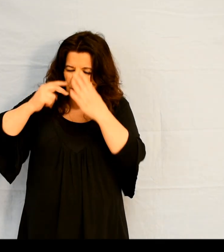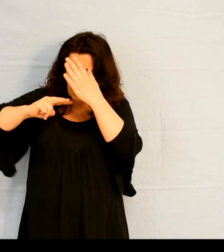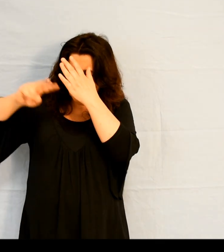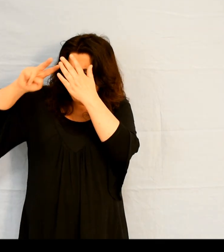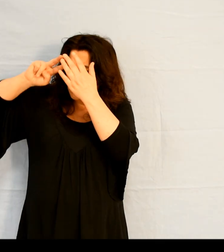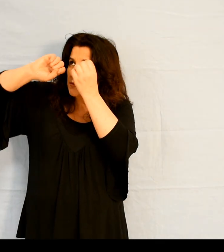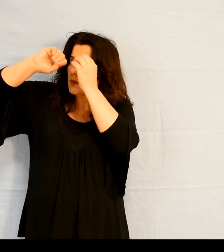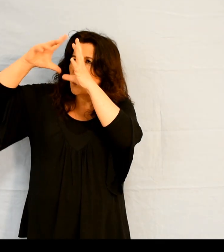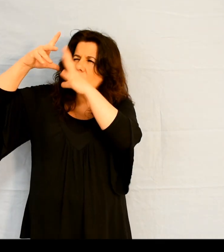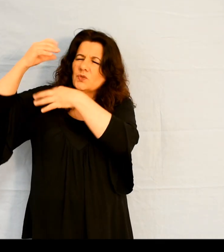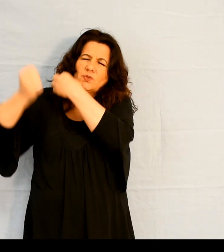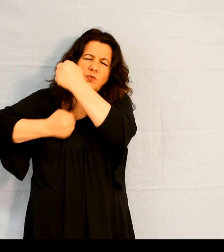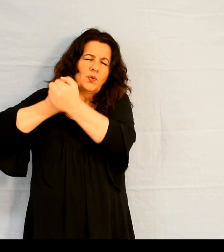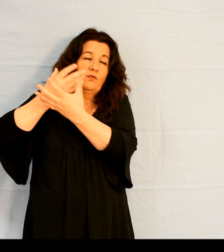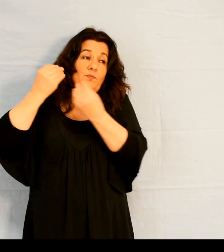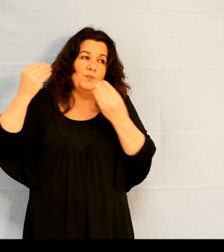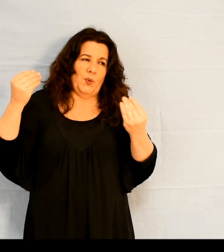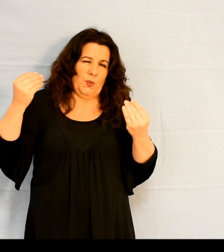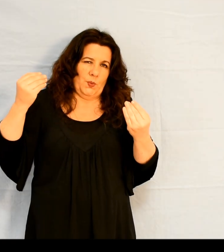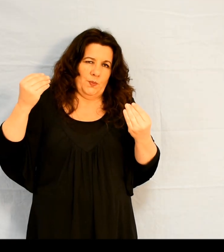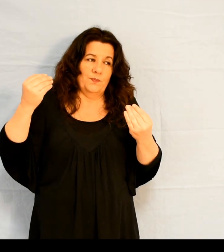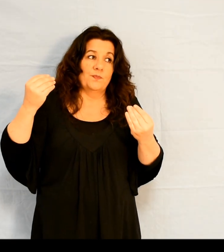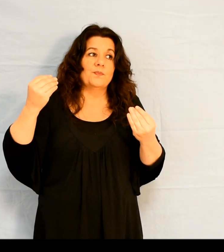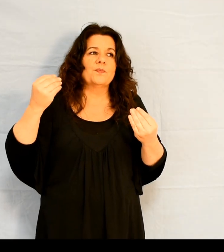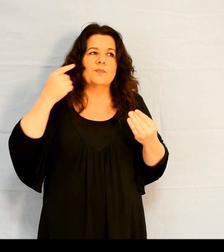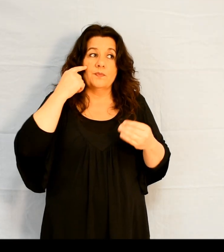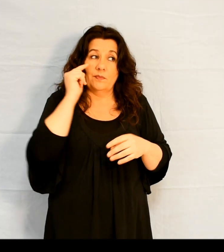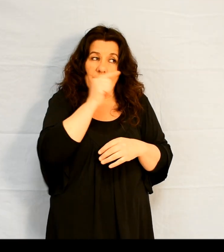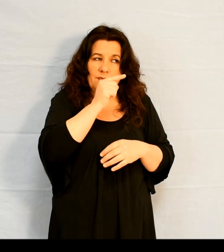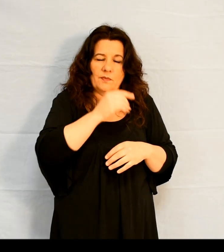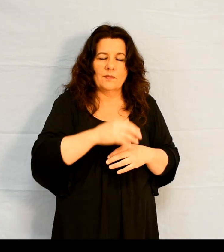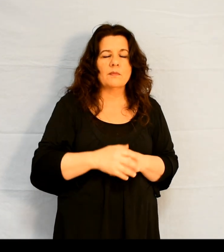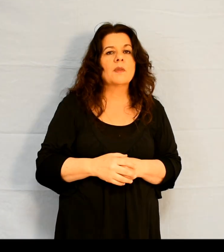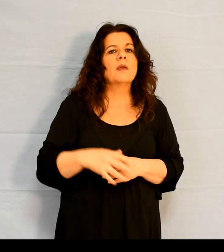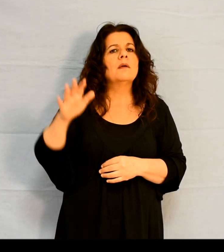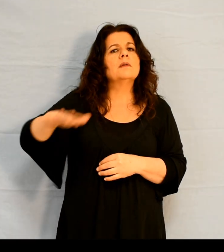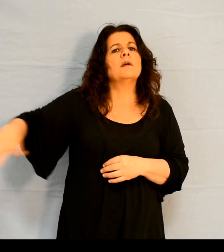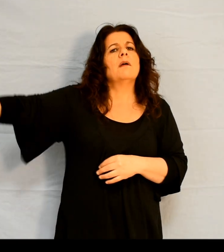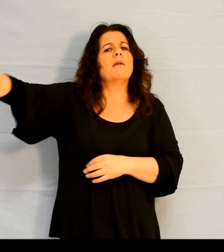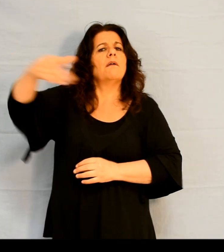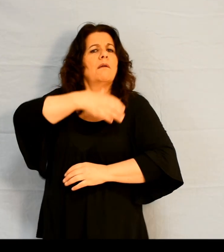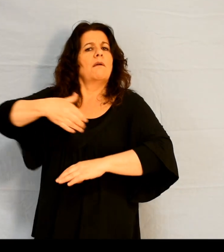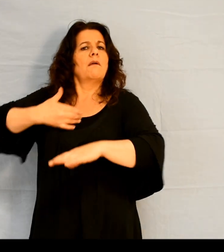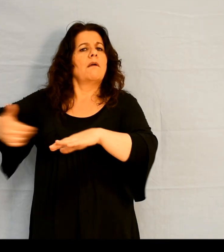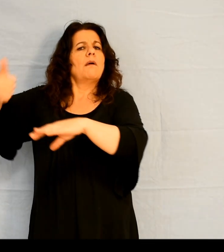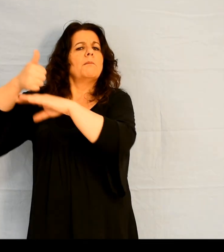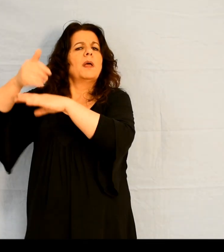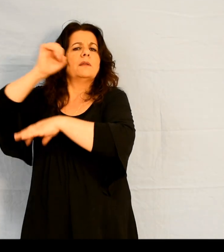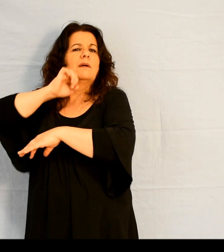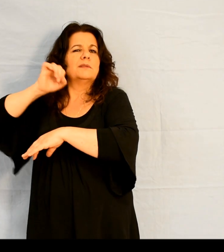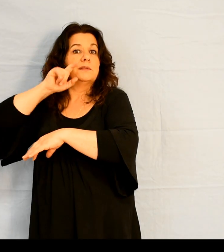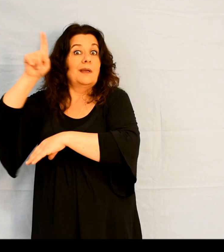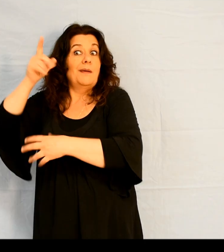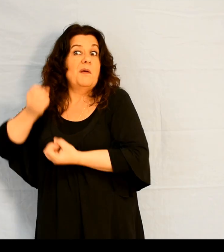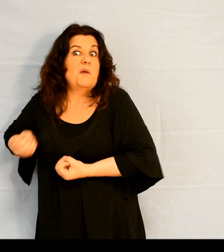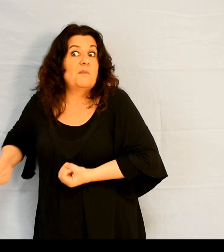Les grands prêtres et les anciens poussèrent les foules à réclamer Barabbas et à faire périr